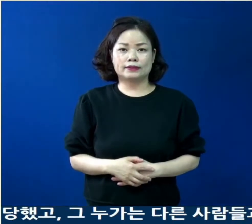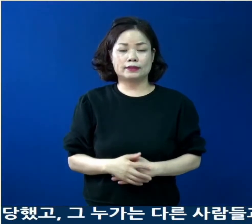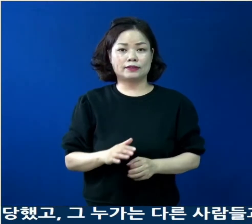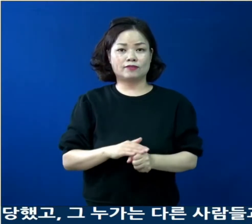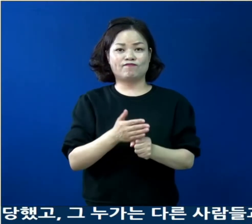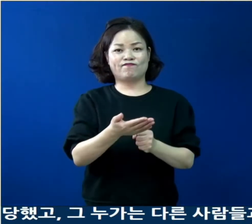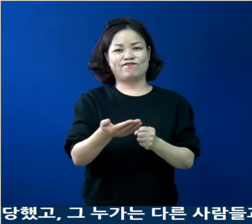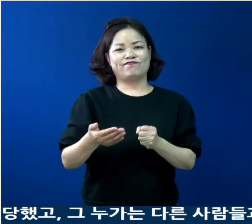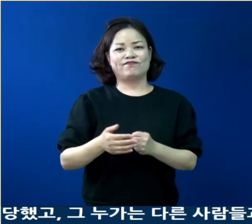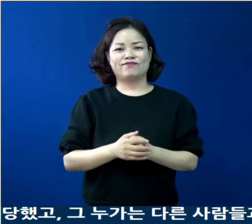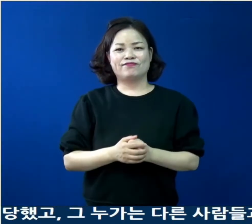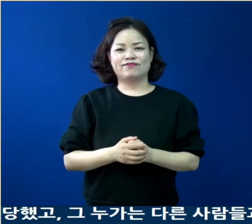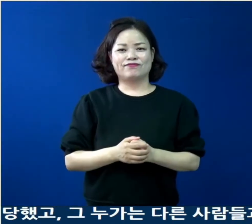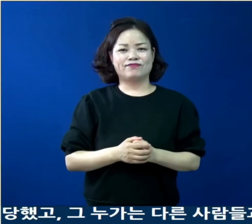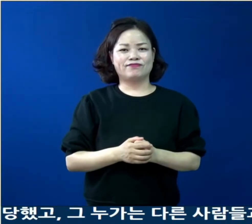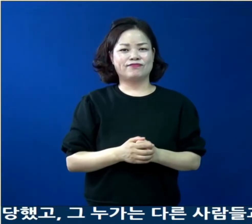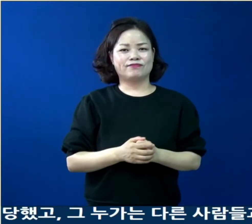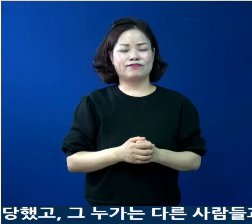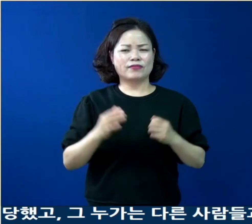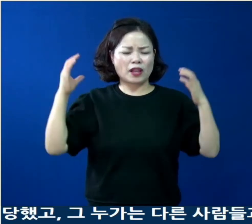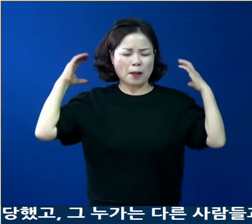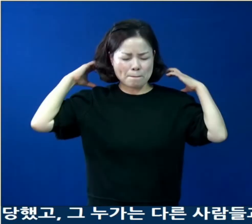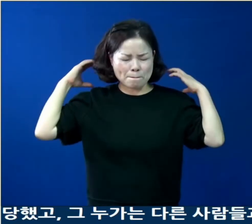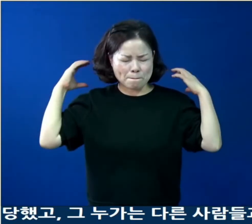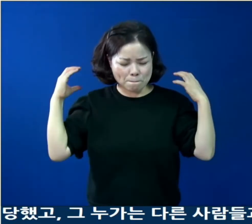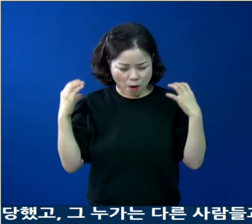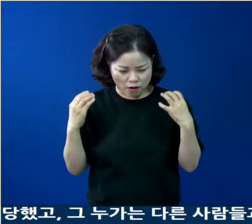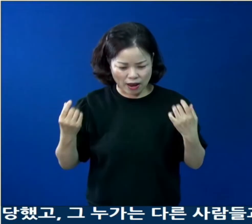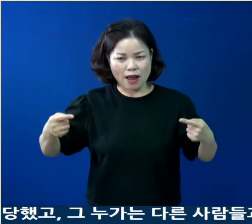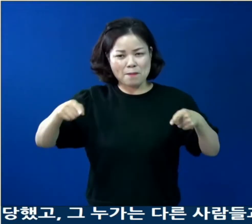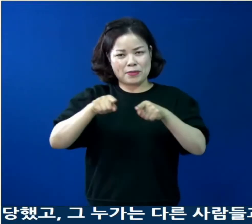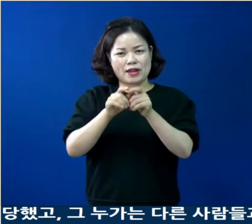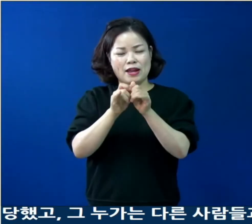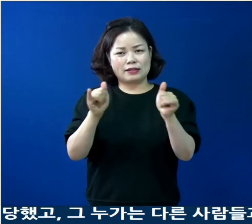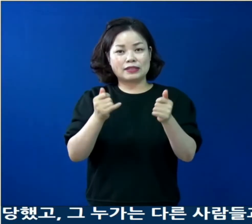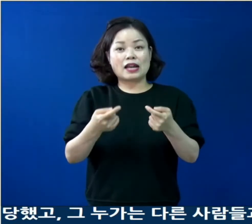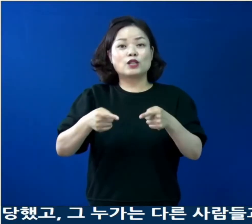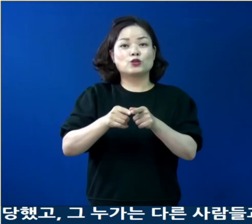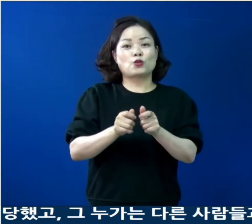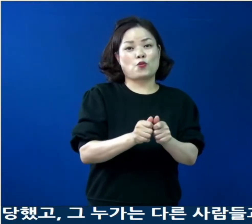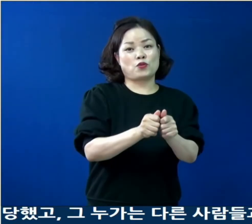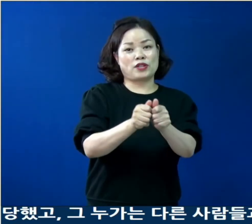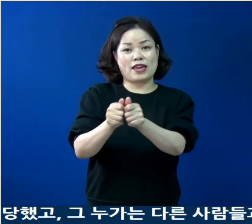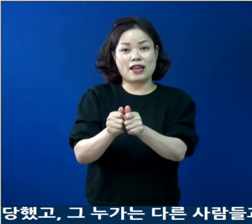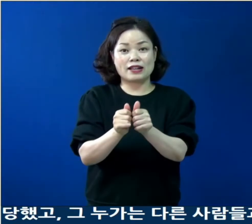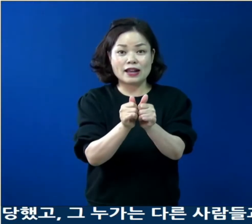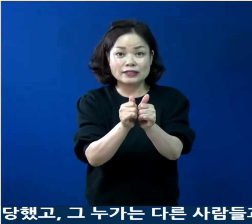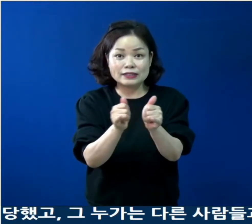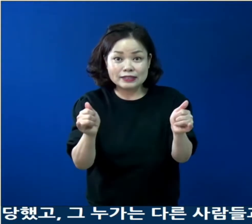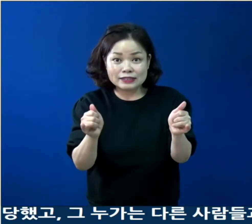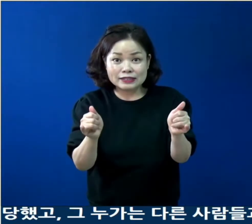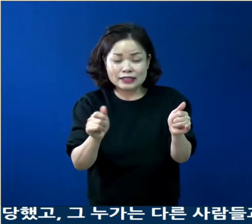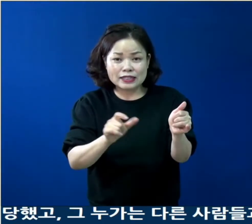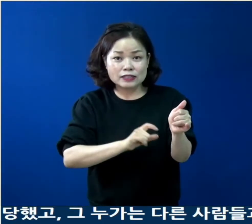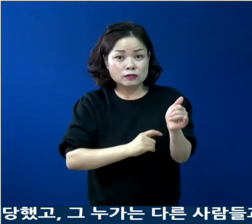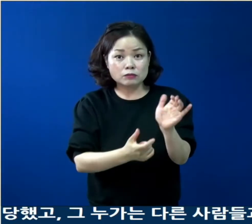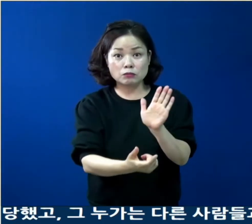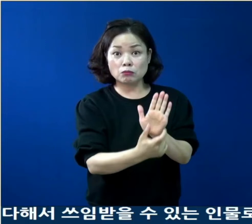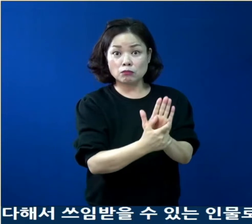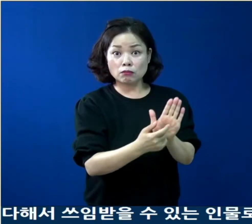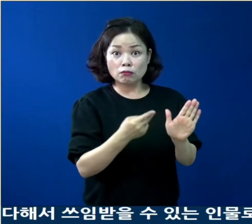사랑하는 여러분, 멍에를 같이 앉아 동행하는 자, 이름이 안